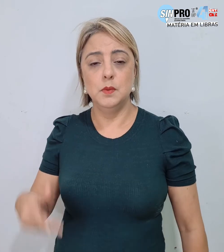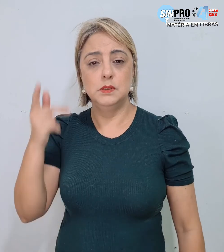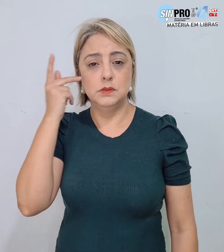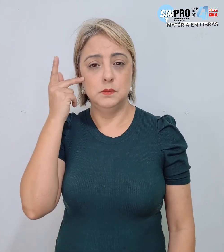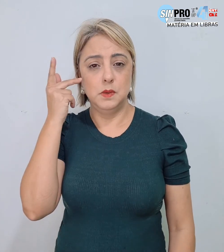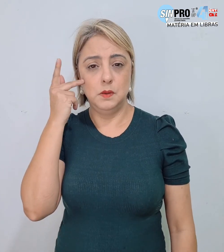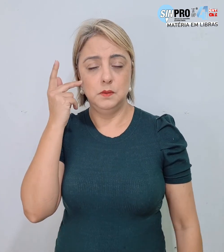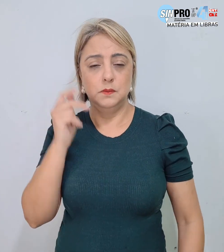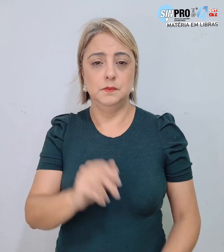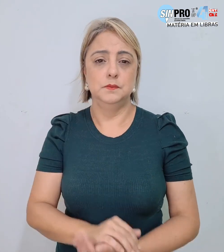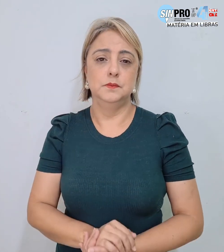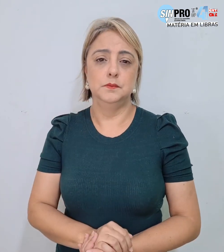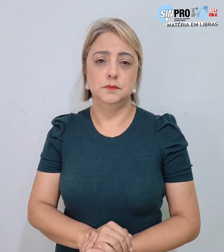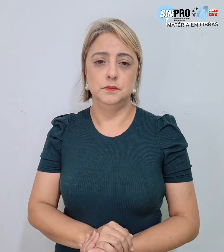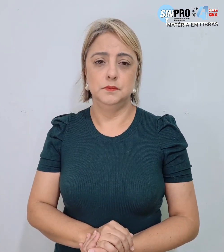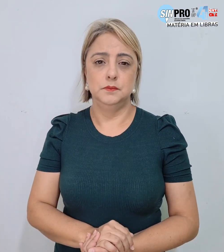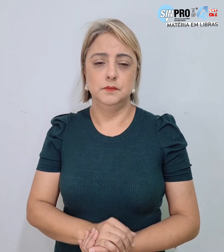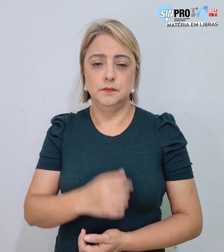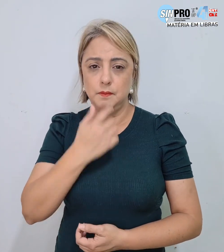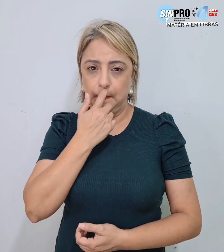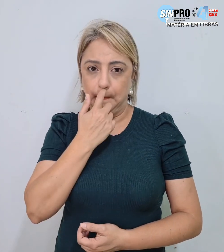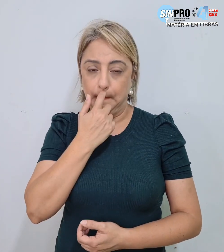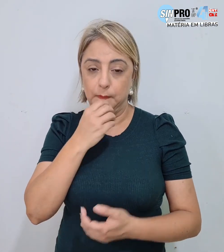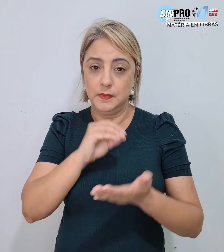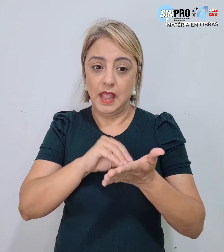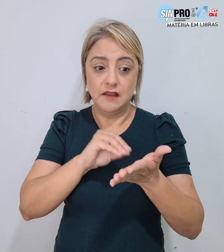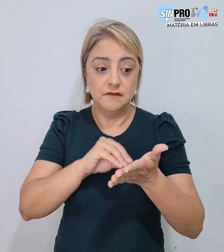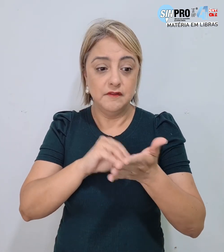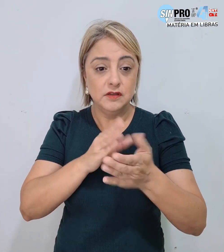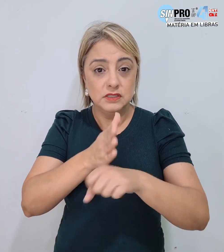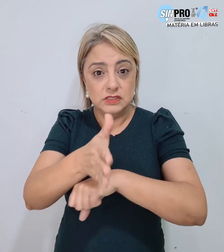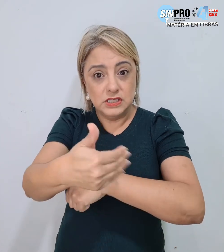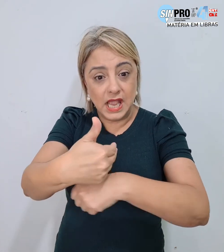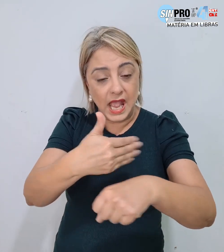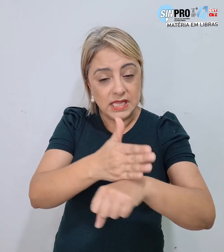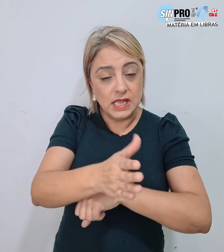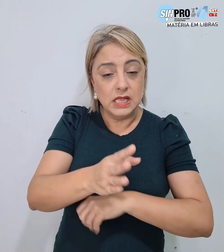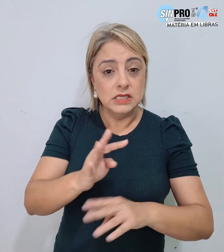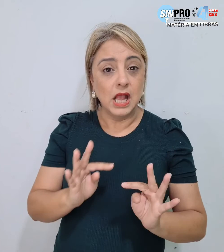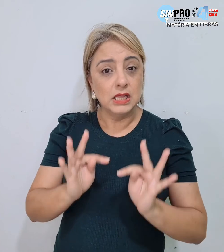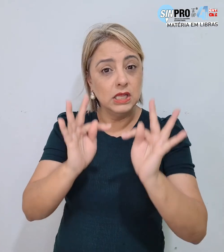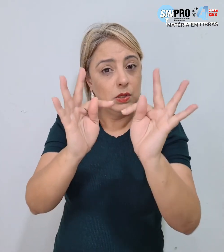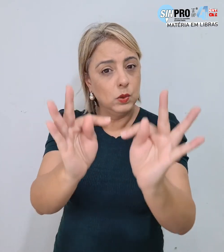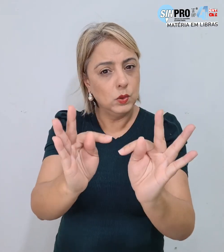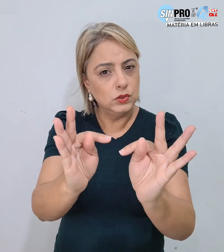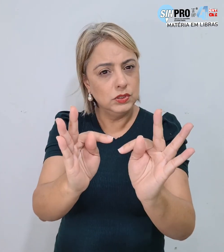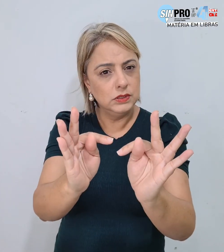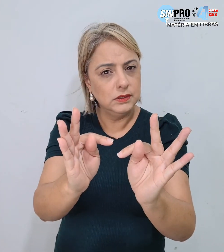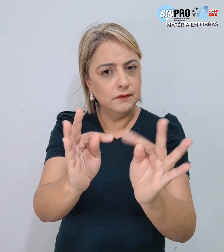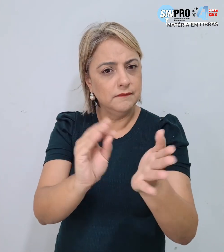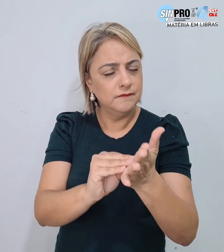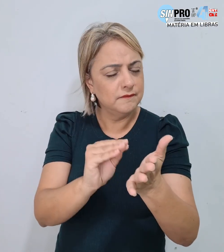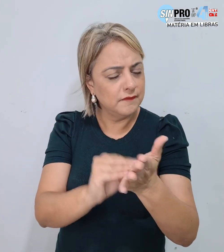paulistas e e a falta de acesso à tecnologia o